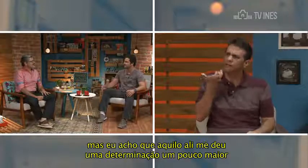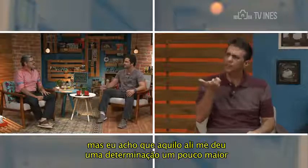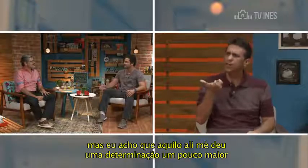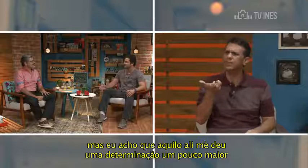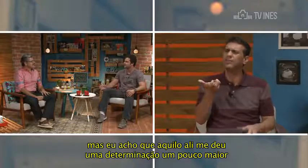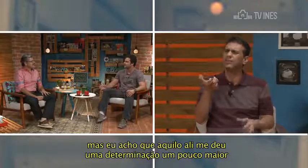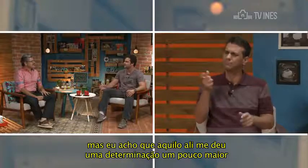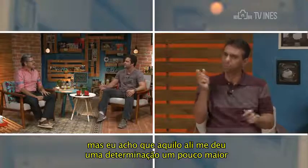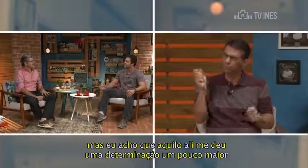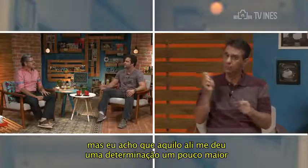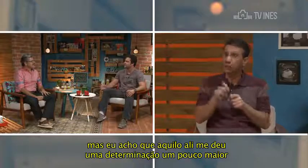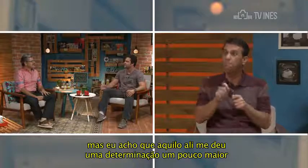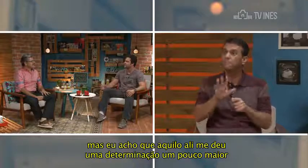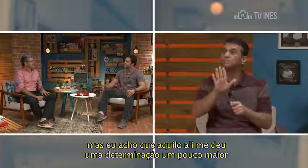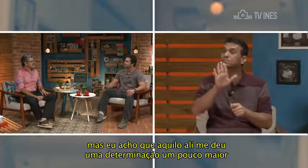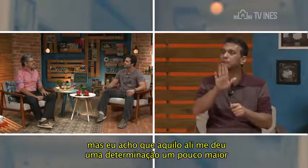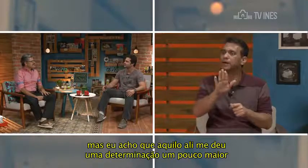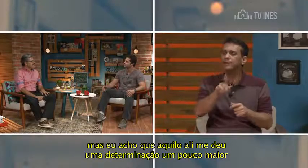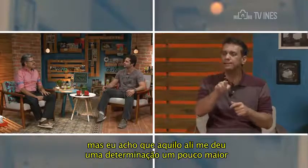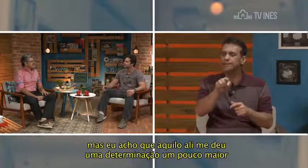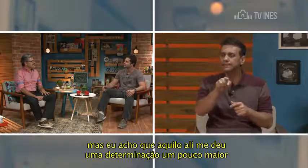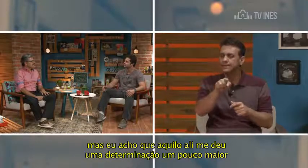Mas eu acho que aquilo ali me deu uma